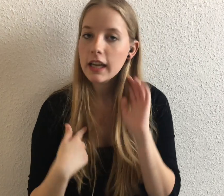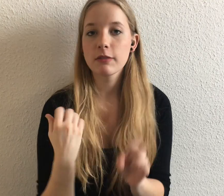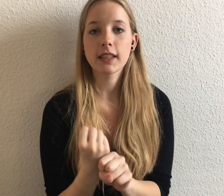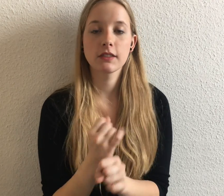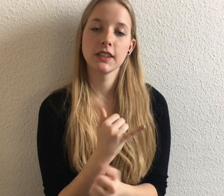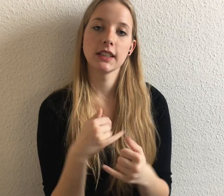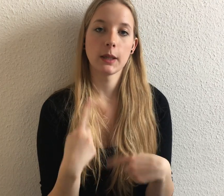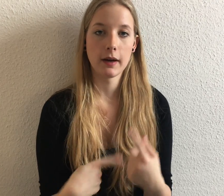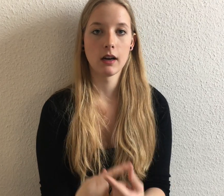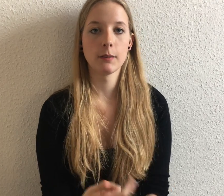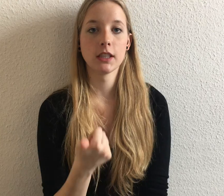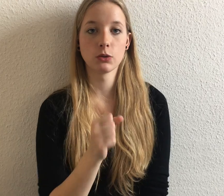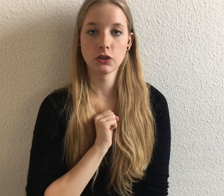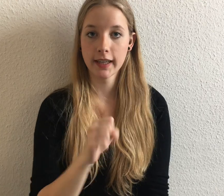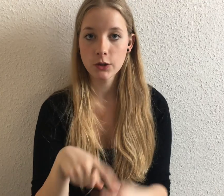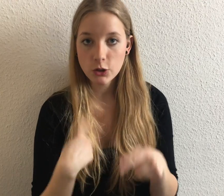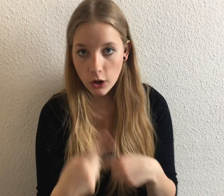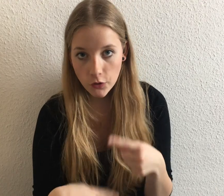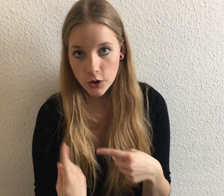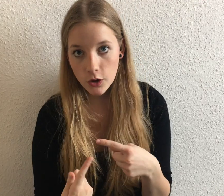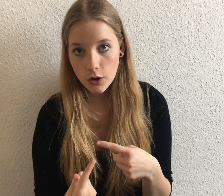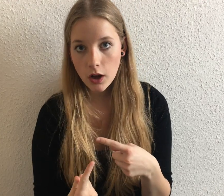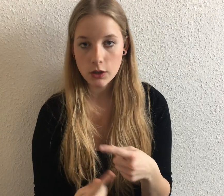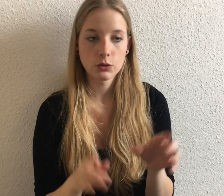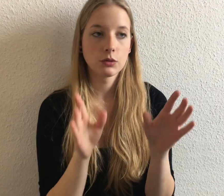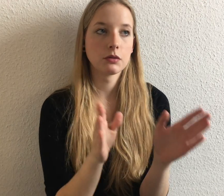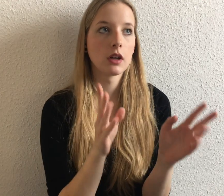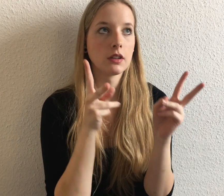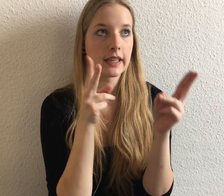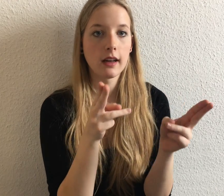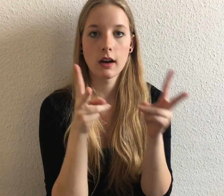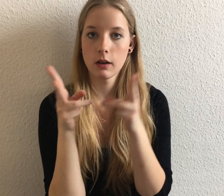Ich mache das wie immer einmal so einen schnellen Durchlauf. Also je nach